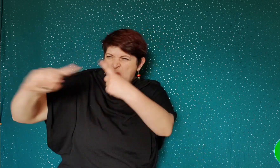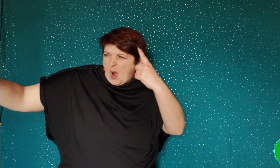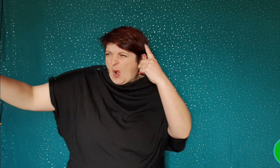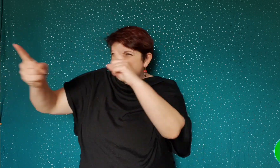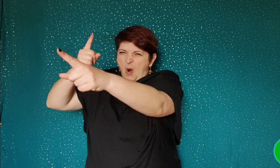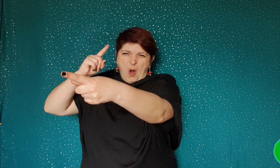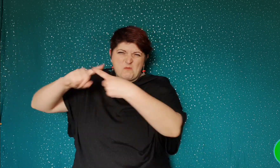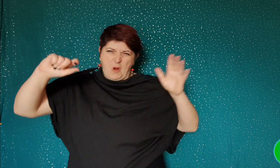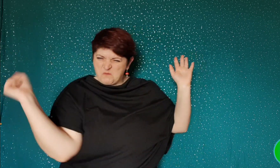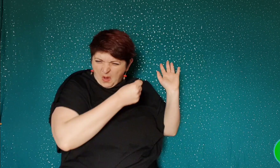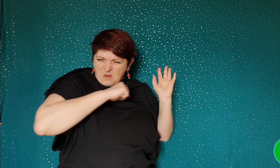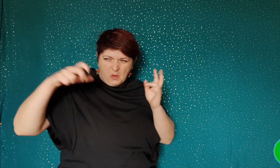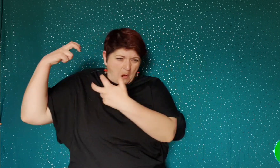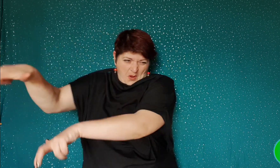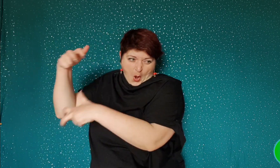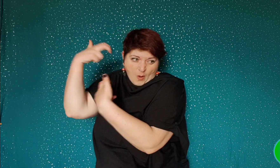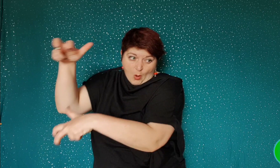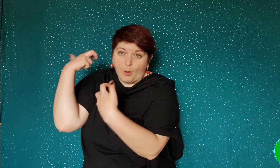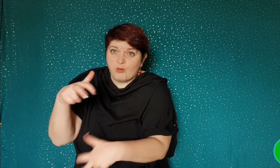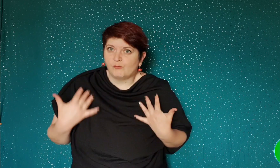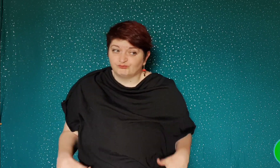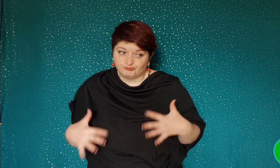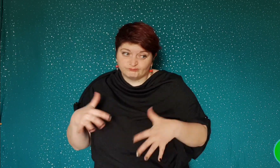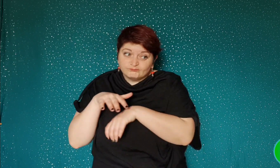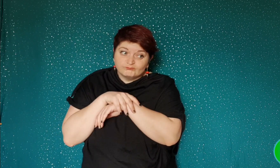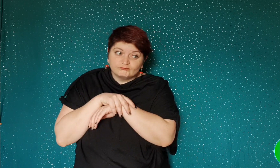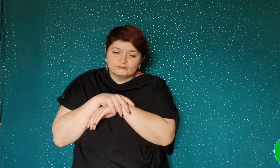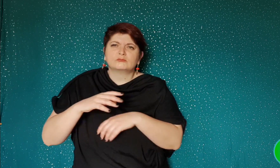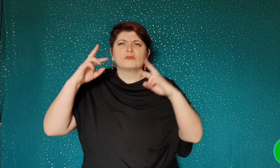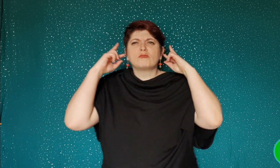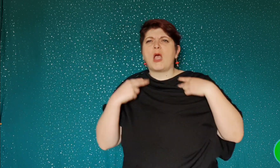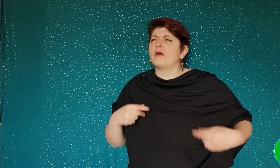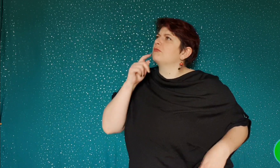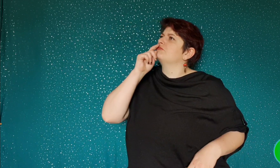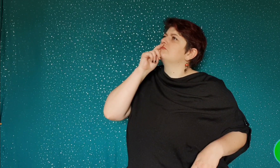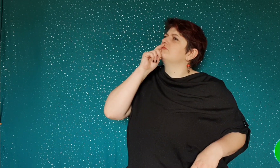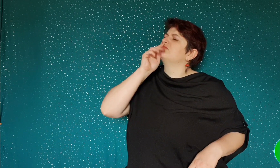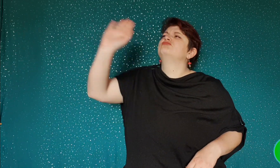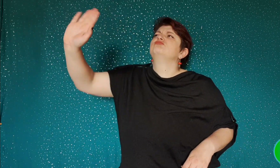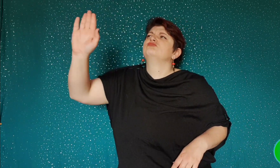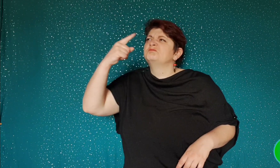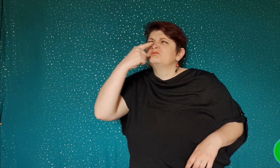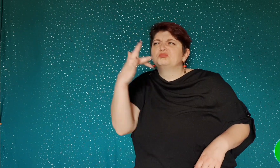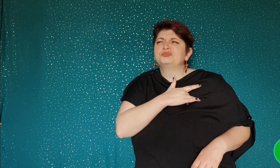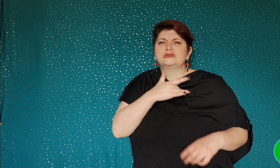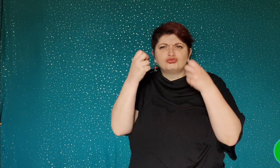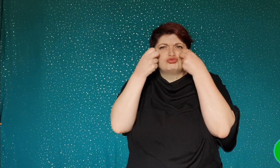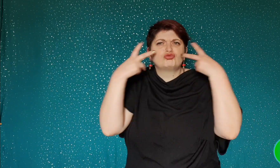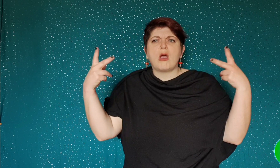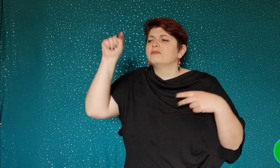j'entendis des pirates qui se battaient à l'épée derrière ma fenêtre. Clic, clac, clic. Sans